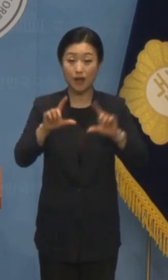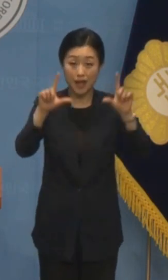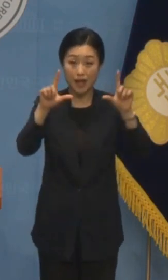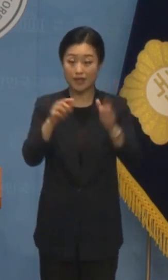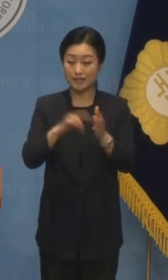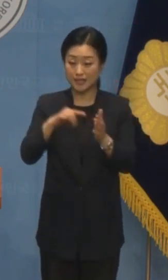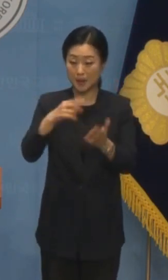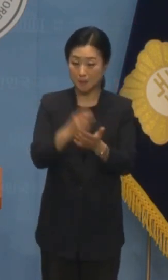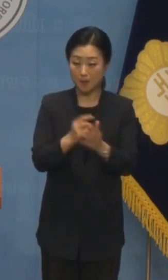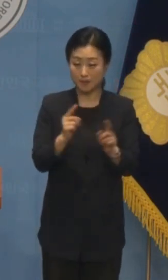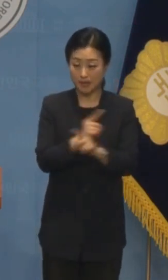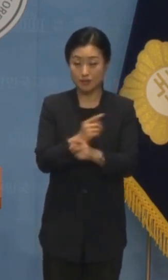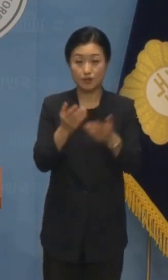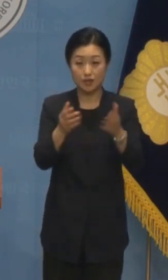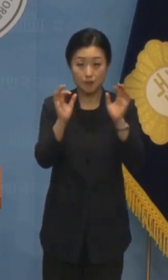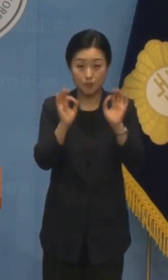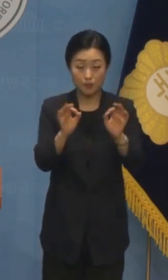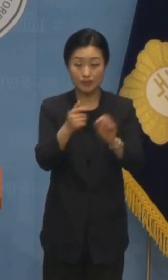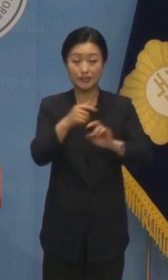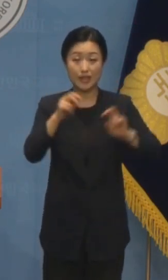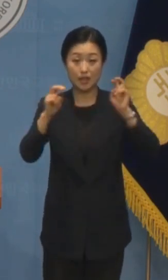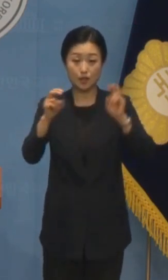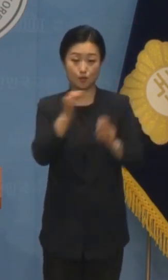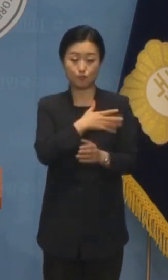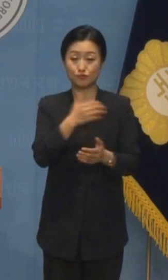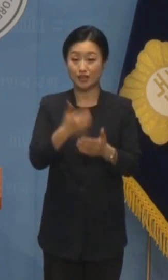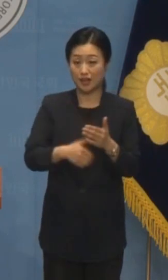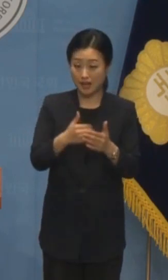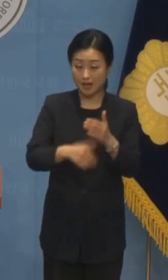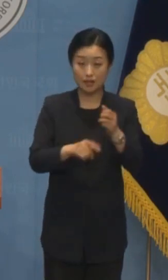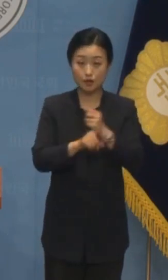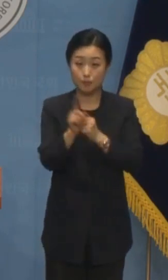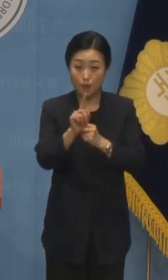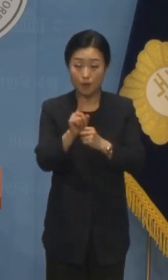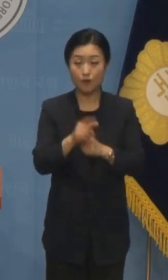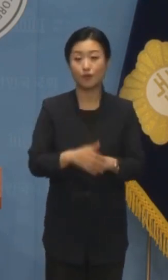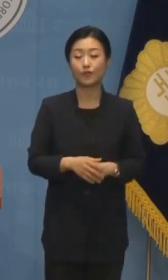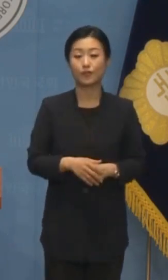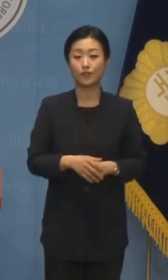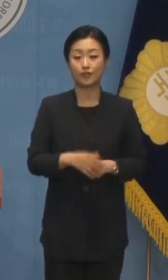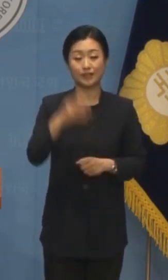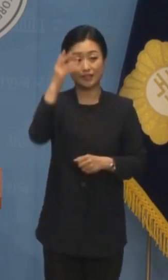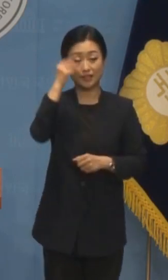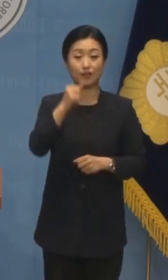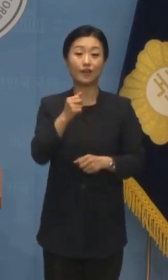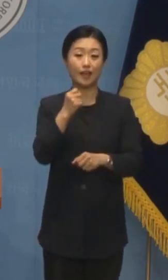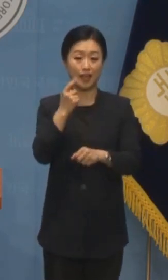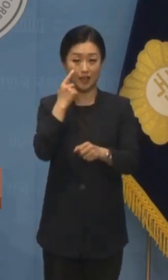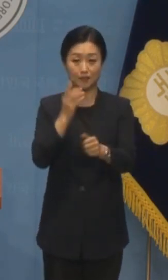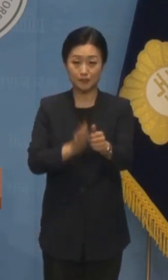세법 개정안에서도 대규모 대기업 부자 감세를 감행하는 근거가 무엇이었는지 기억하십니까?